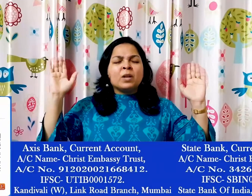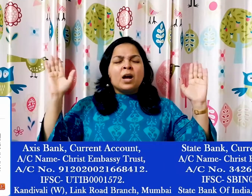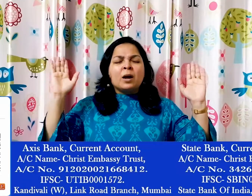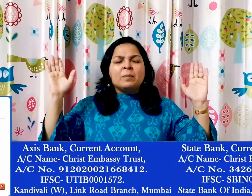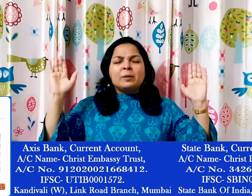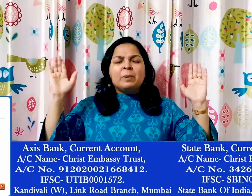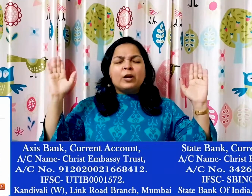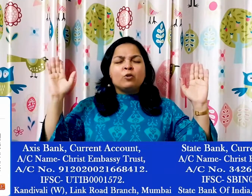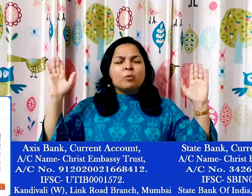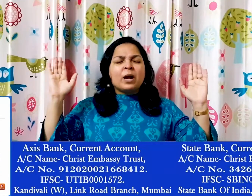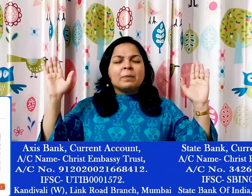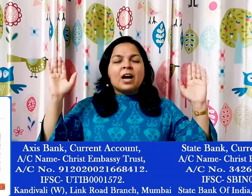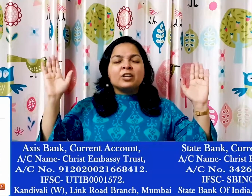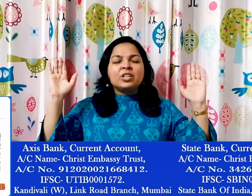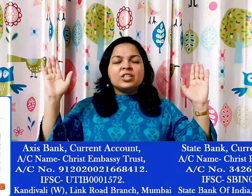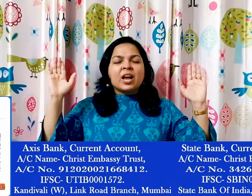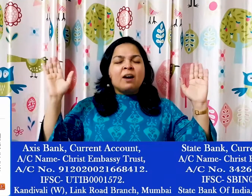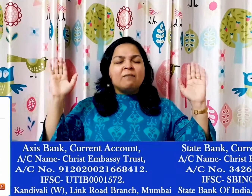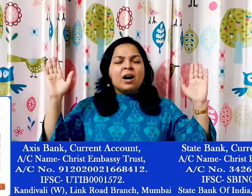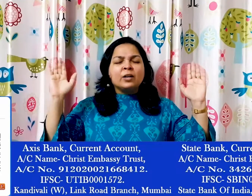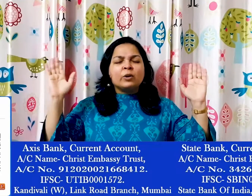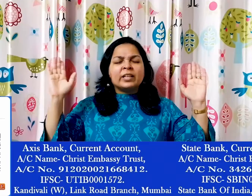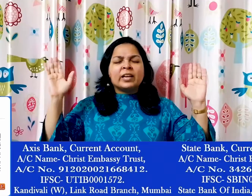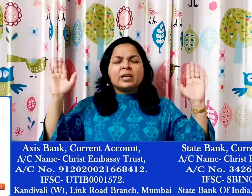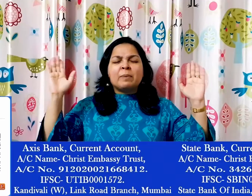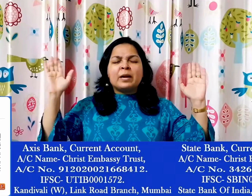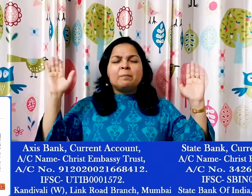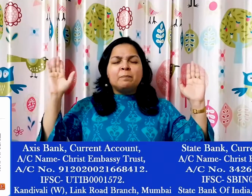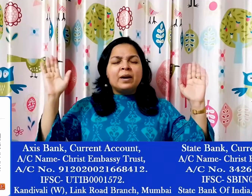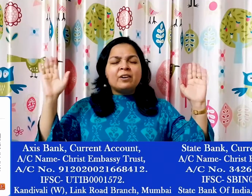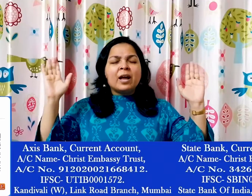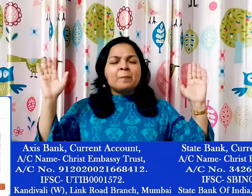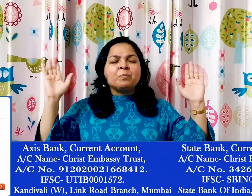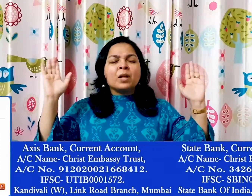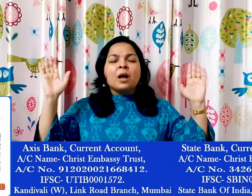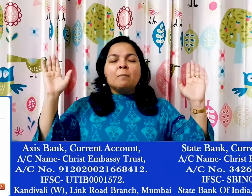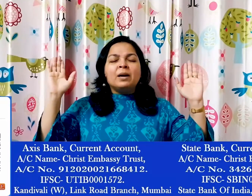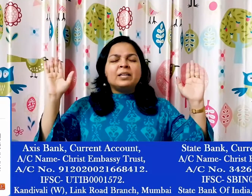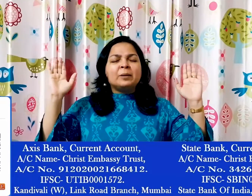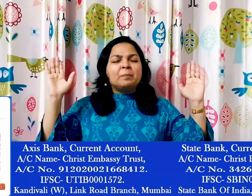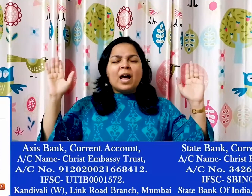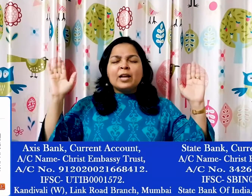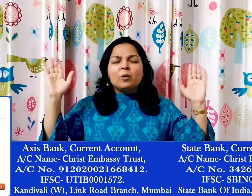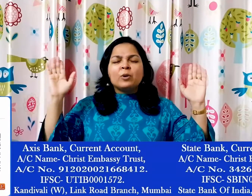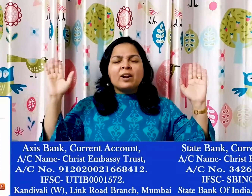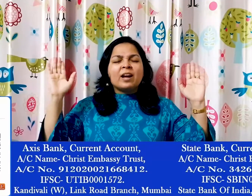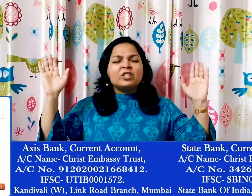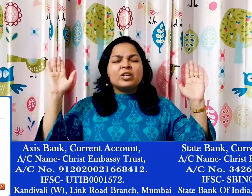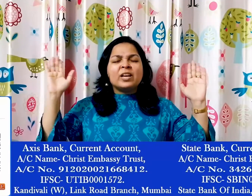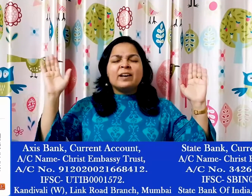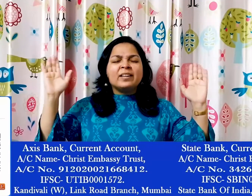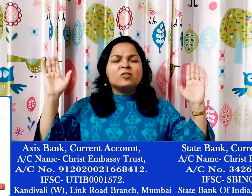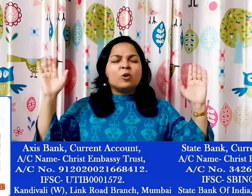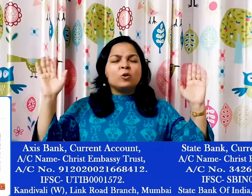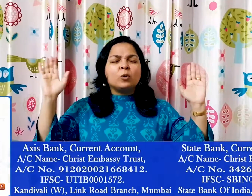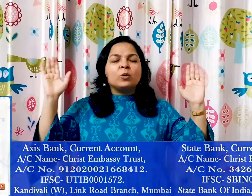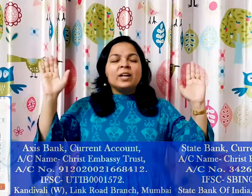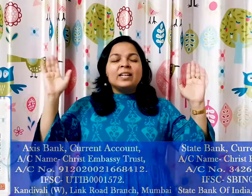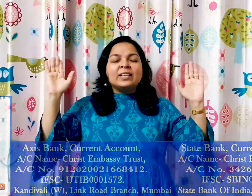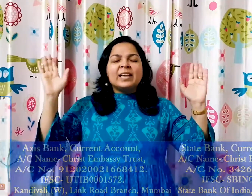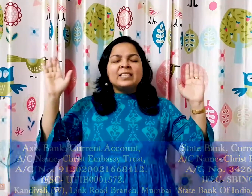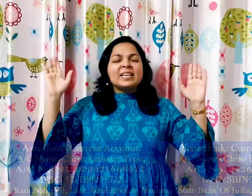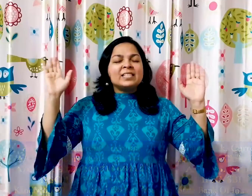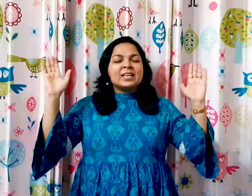परमेश्वर। हम इन भेंटों के ऊपर आपके आशीष के आवाहन को कहते हैं कि भेंट बढ़ रहा है, मल्टीप्लाई हो रहा है, राज्य की हर एक जरूरतों